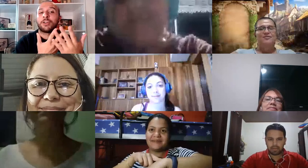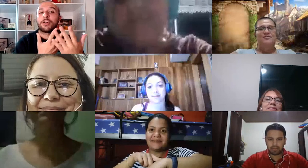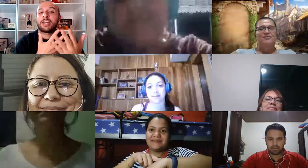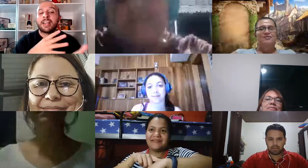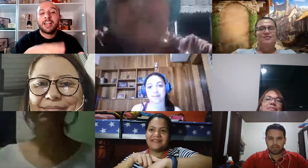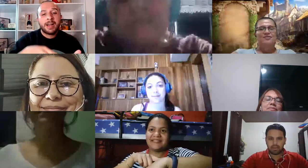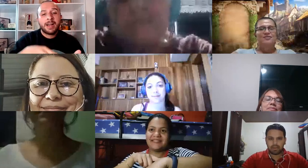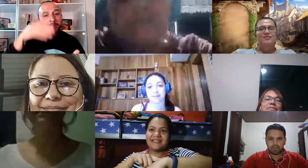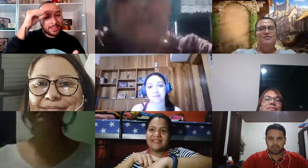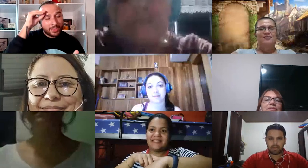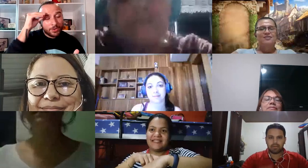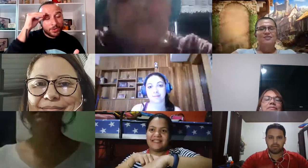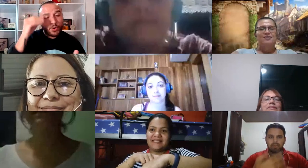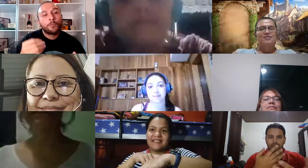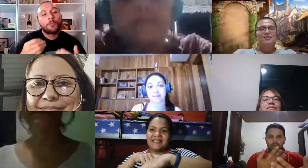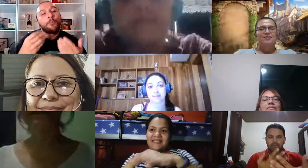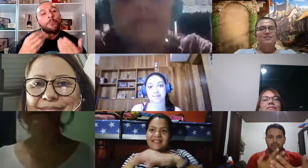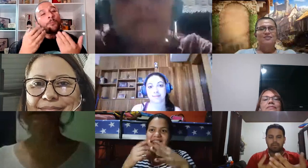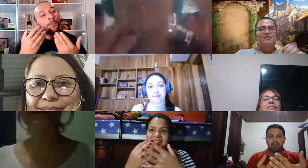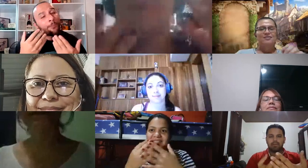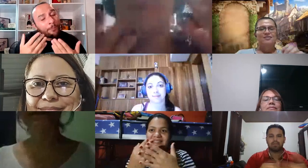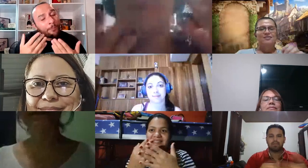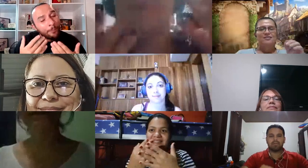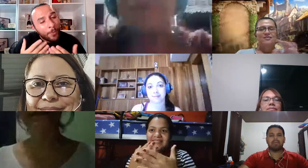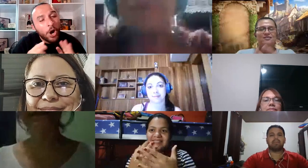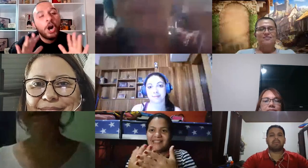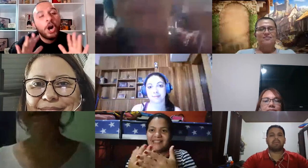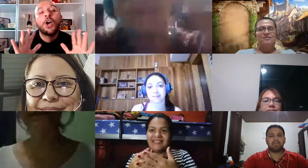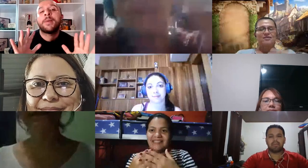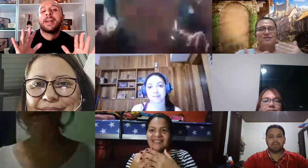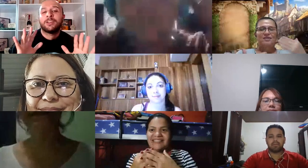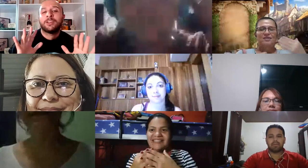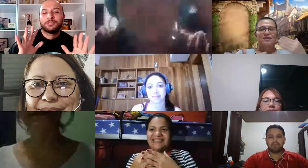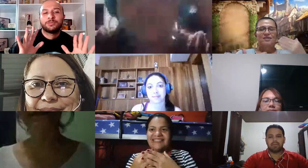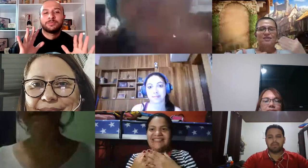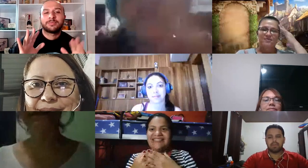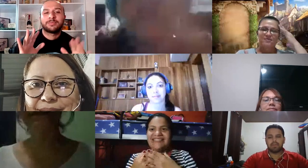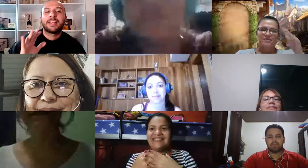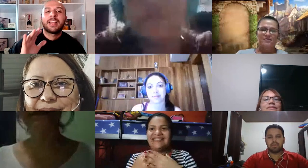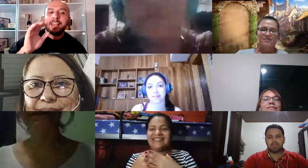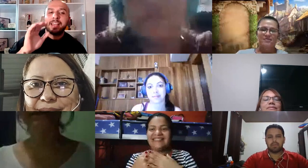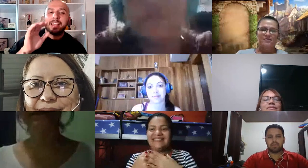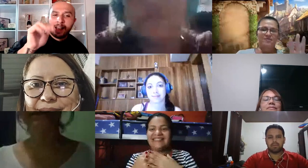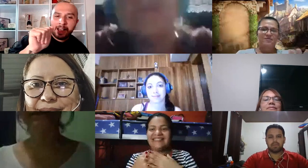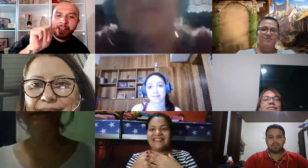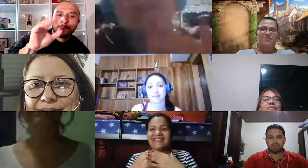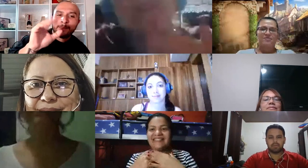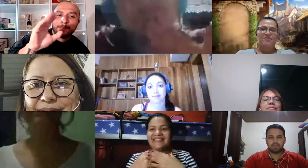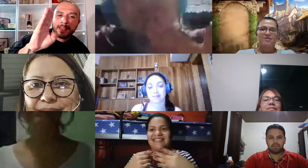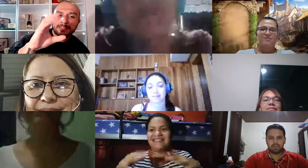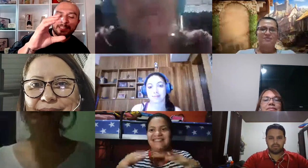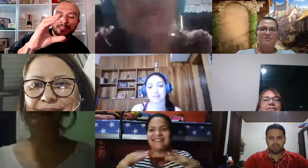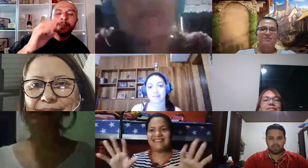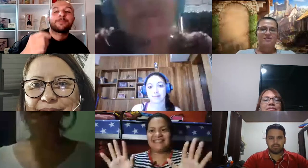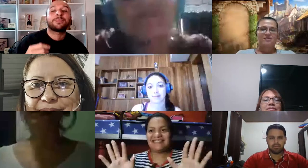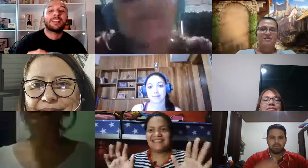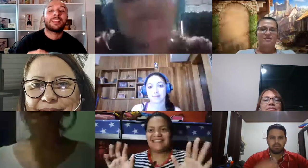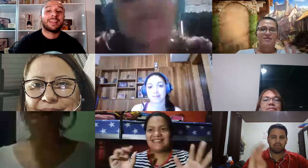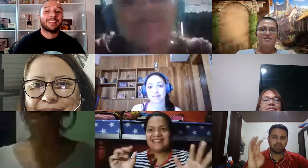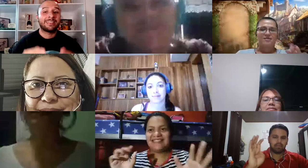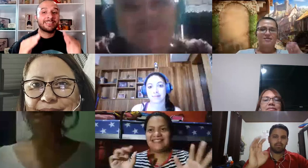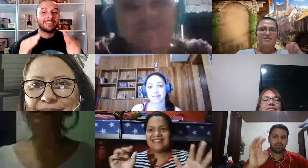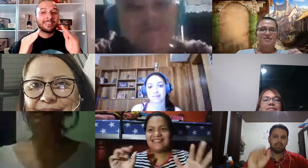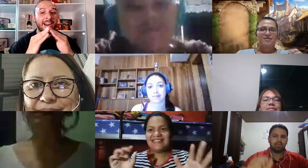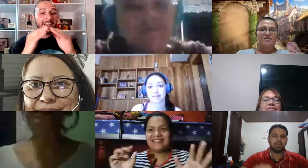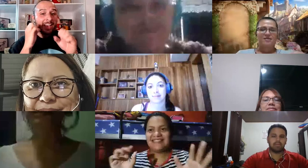Espero que hayan aprendido por lo menos A, B, C, tarea.